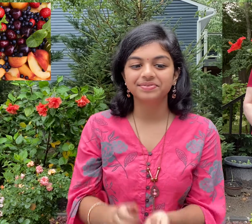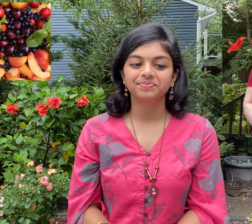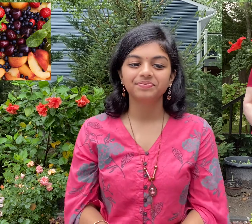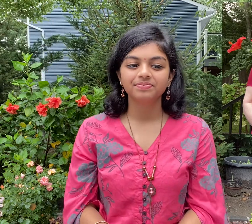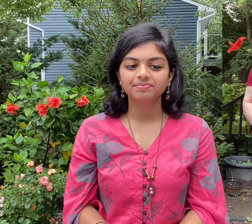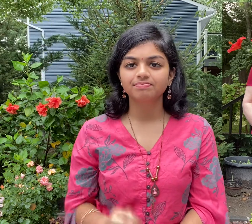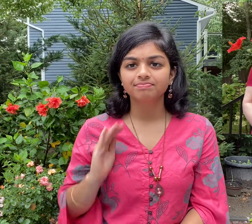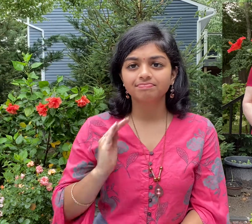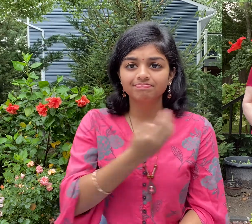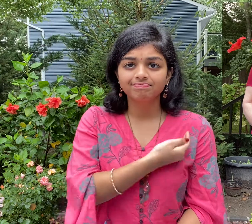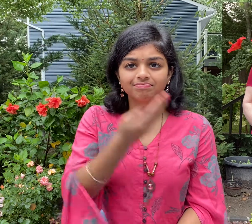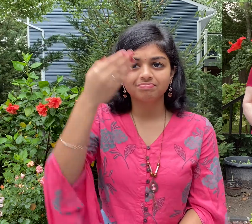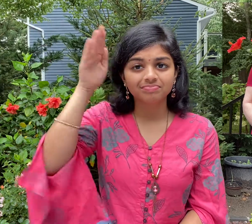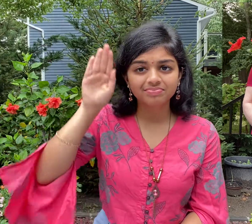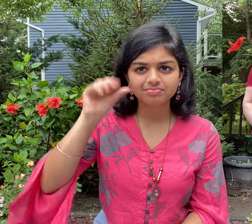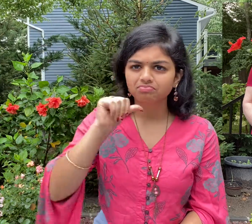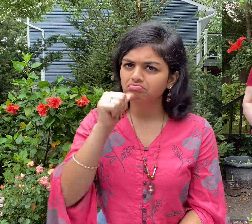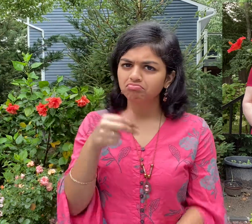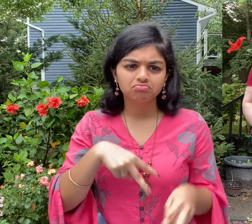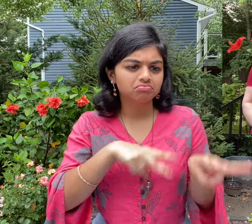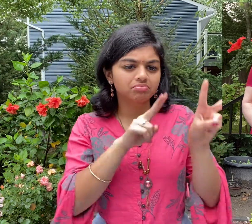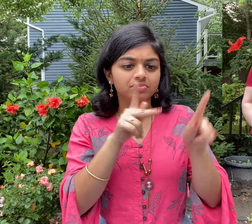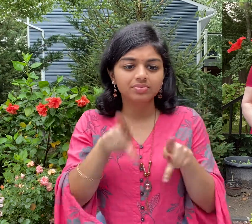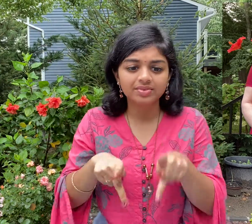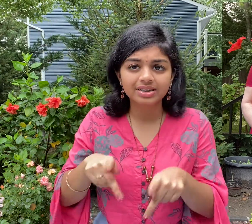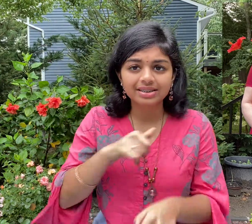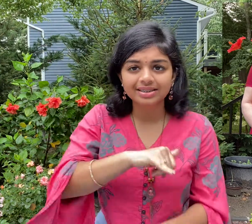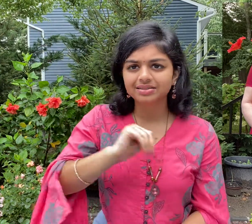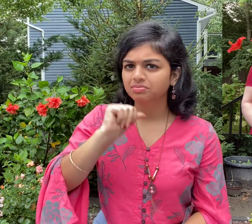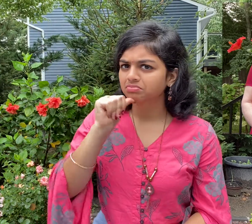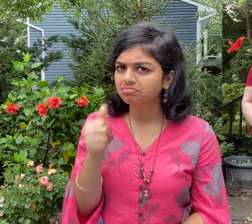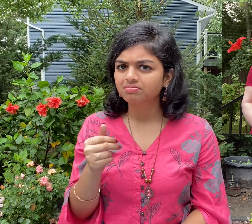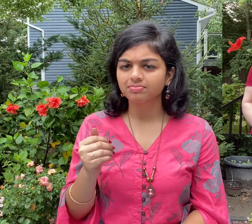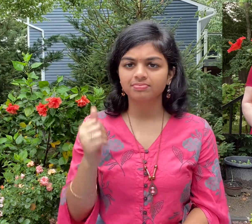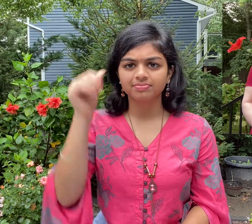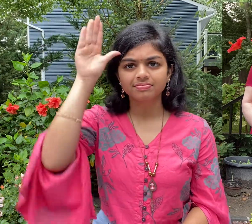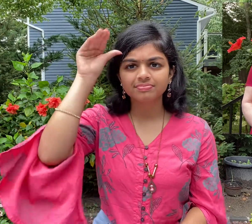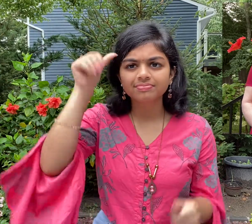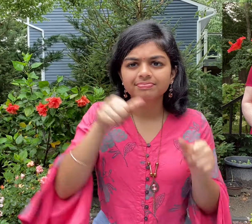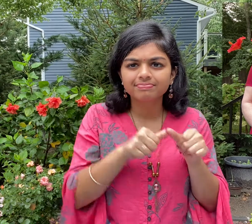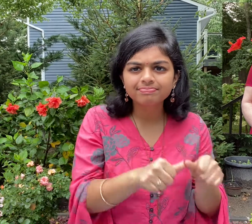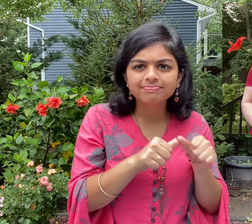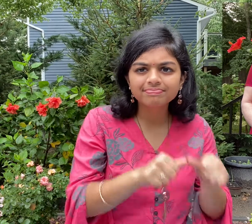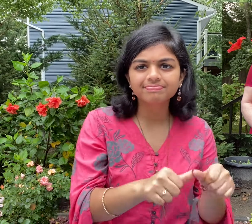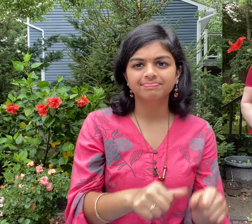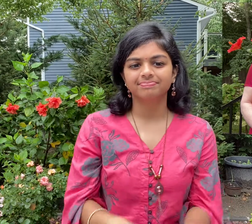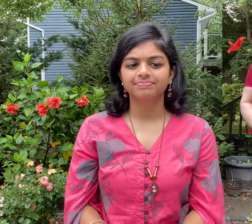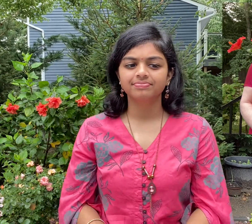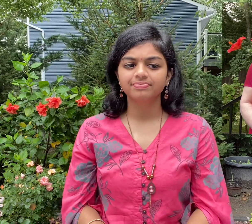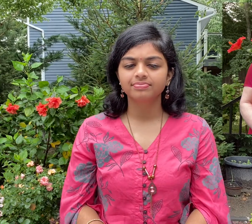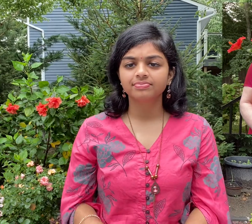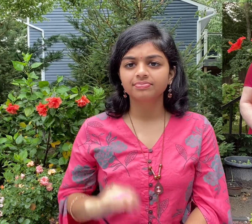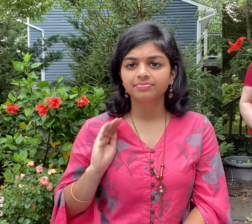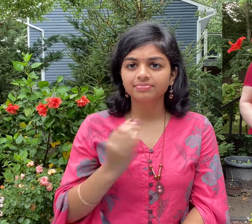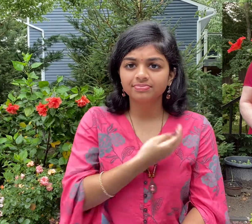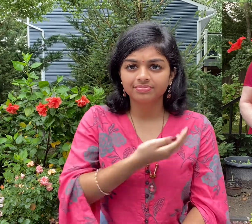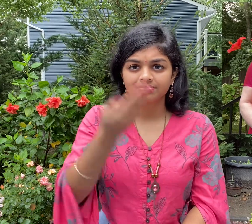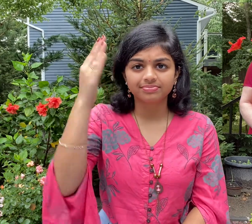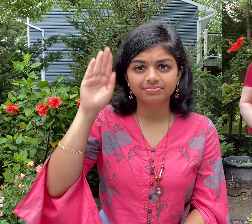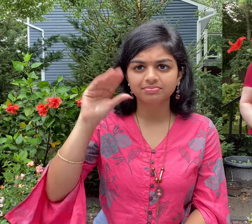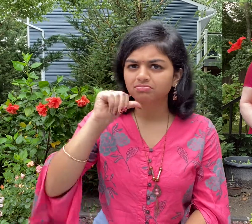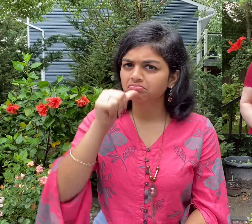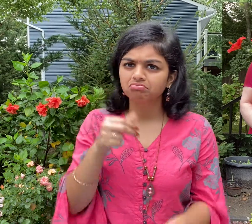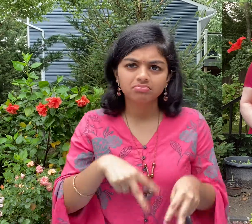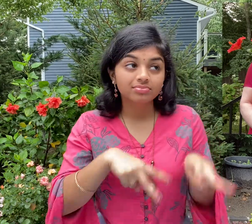Ditavemba. Chala, Villa Tavara Mecha Kudala Sangama Deva.